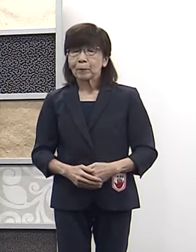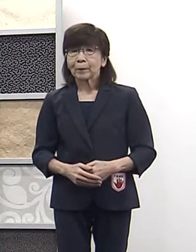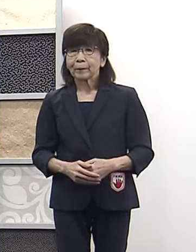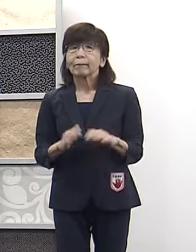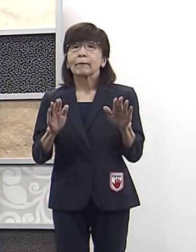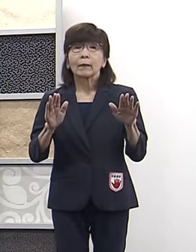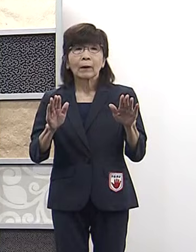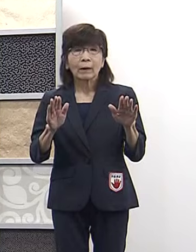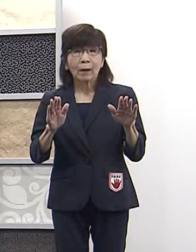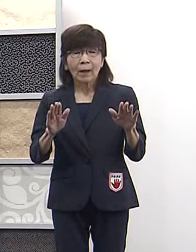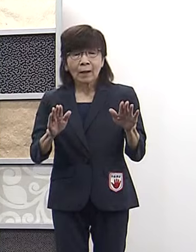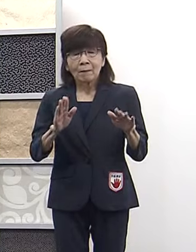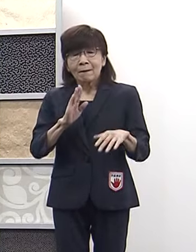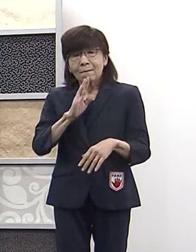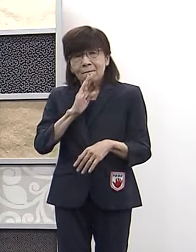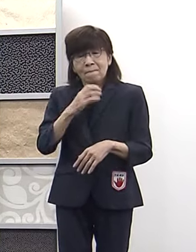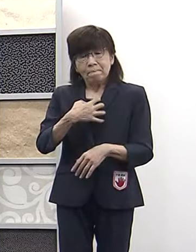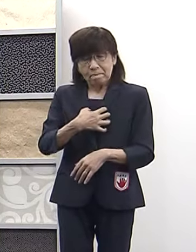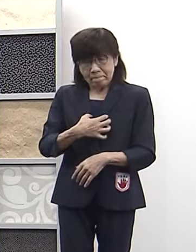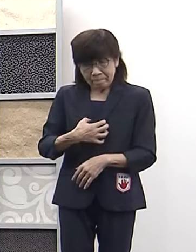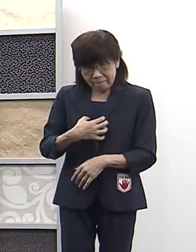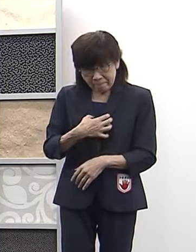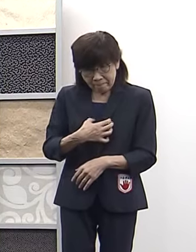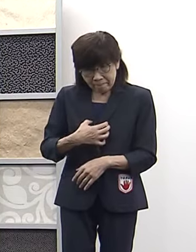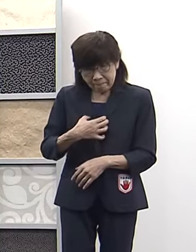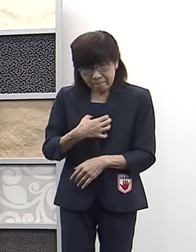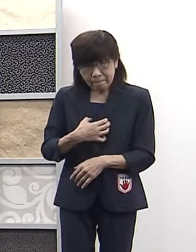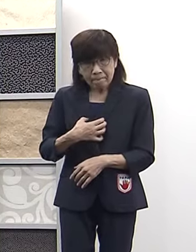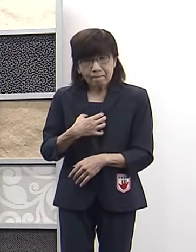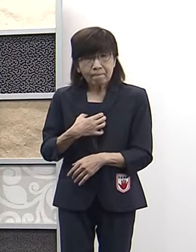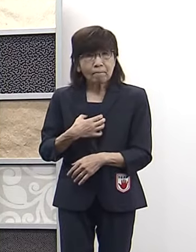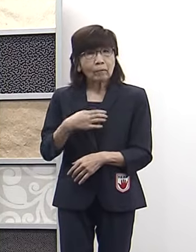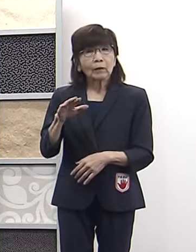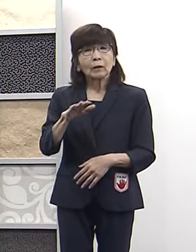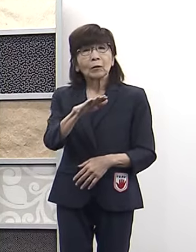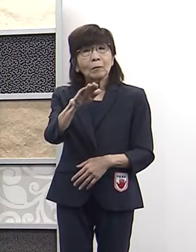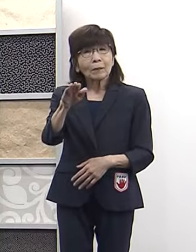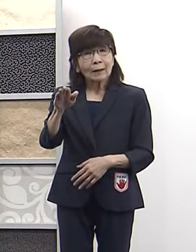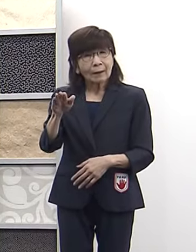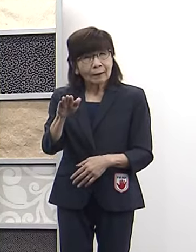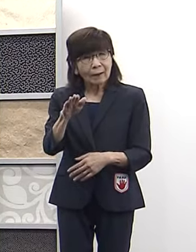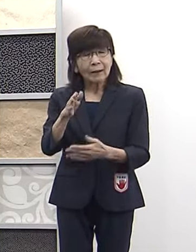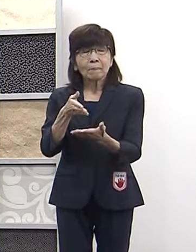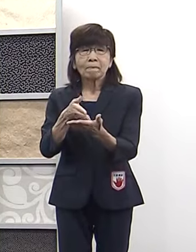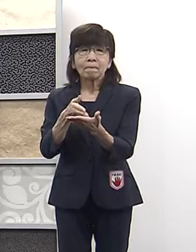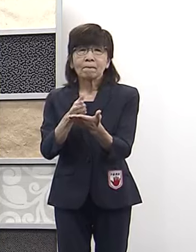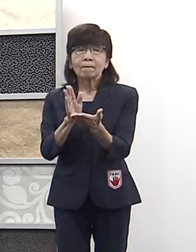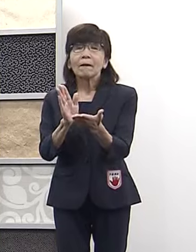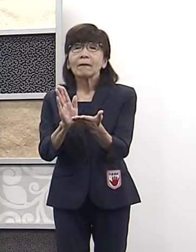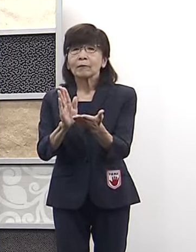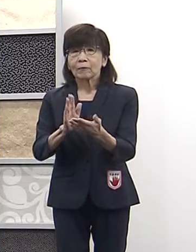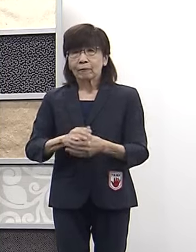今、辛くて苦しい思いをされておられます方へお伝えしたいと